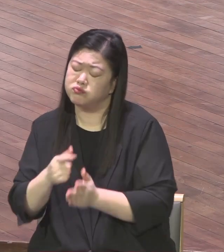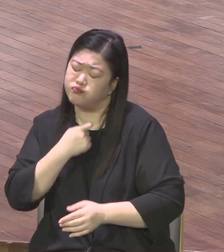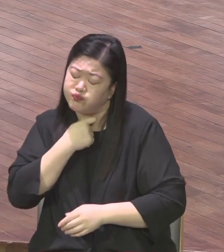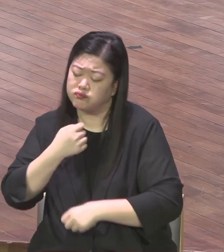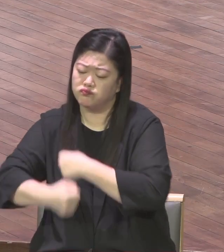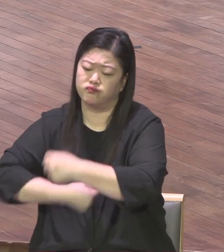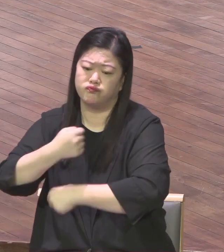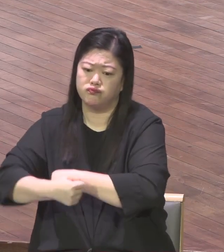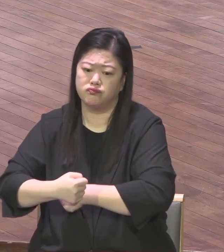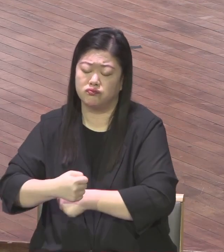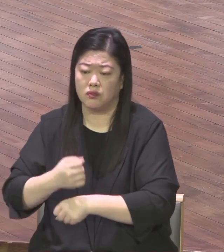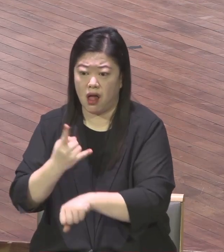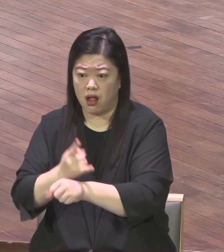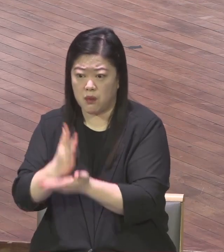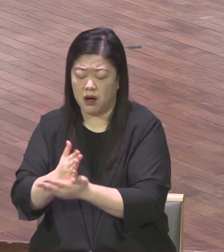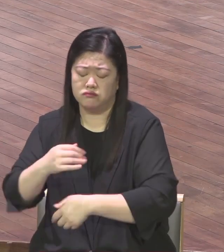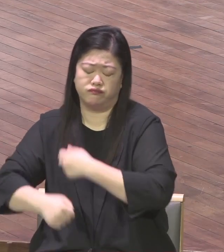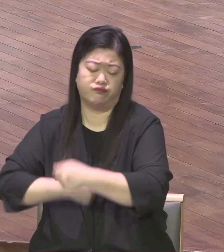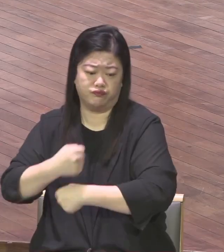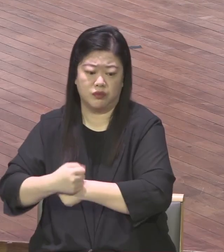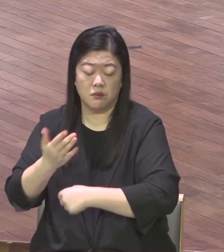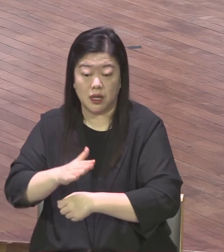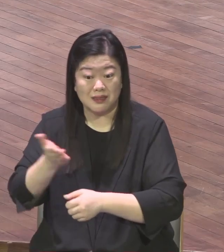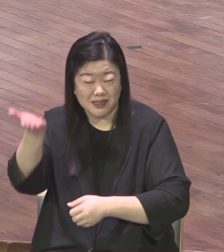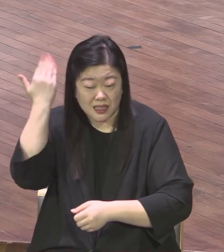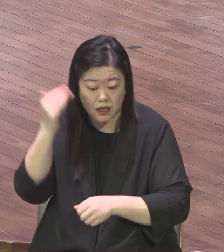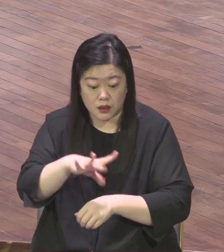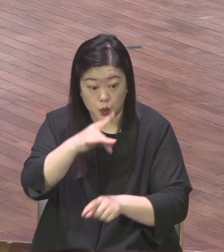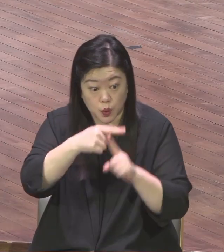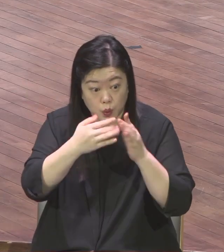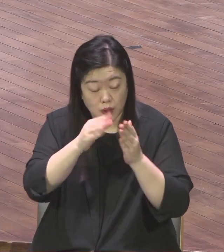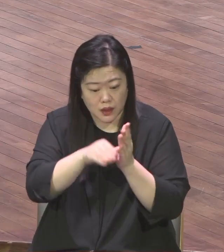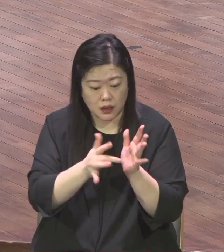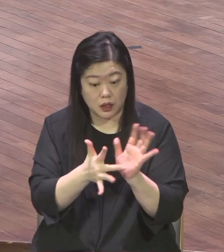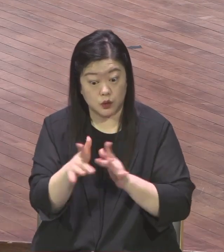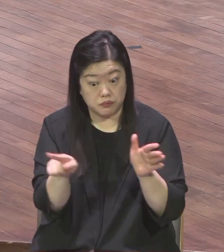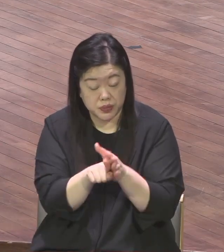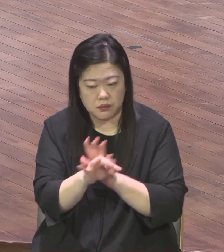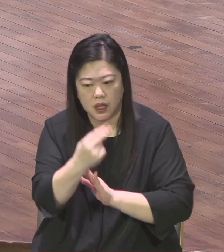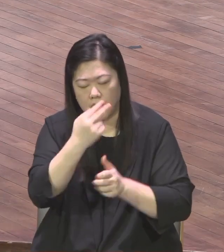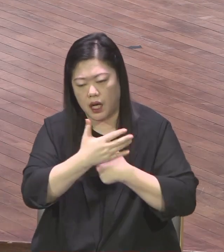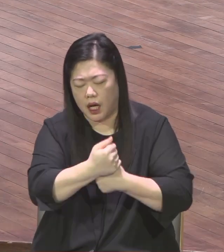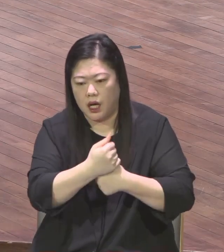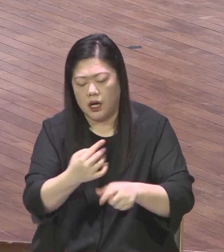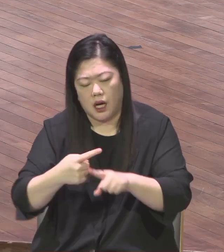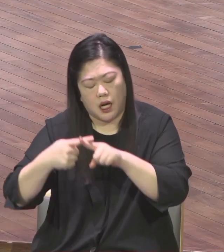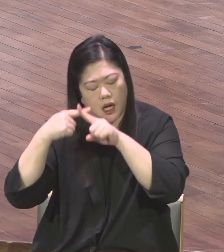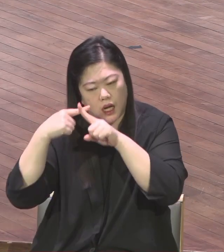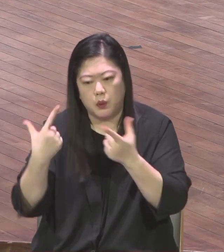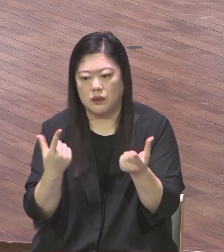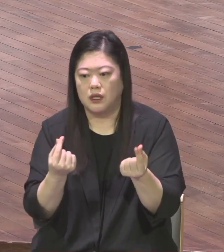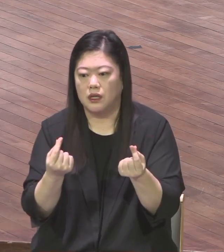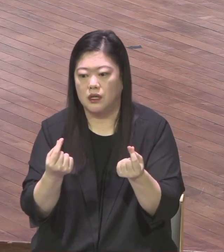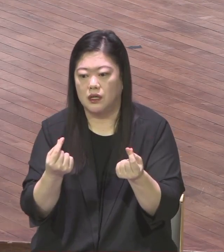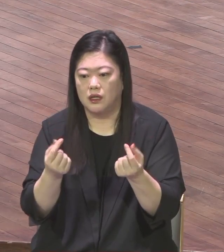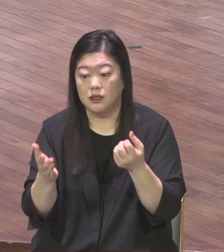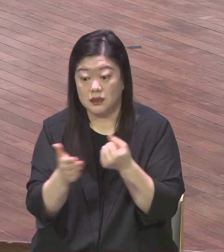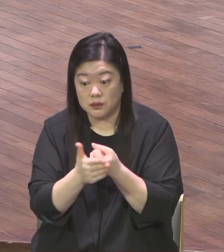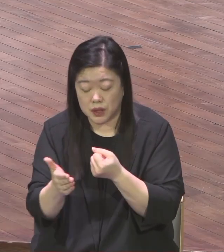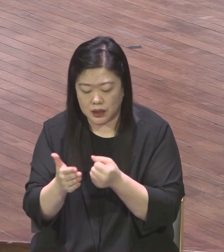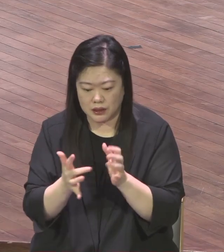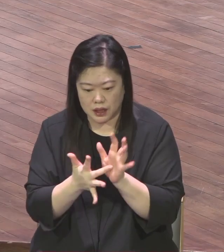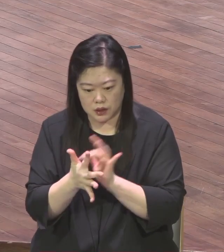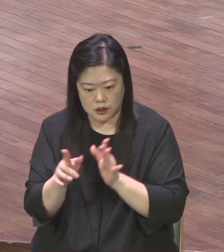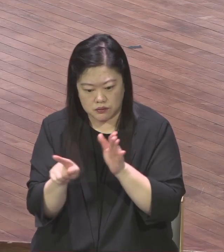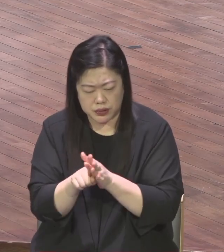믿으면 죽이든지 잡혀가든지, 그러니까 생명 걸고 신앙생활을 했기 때문에 재림에 대해서